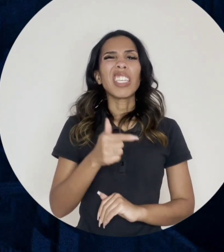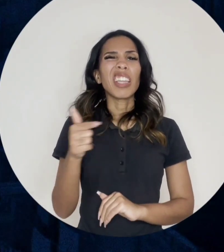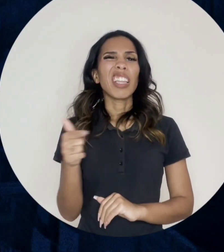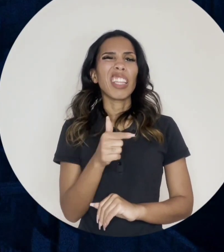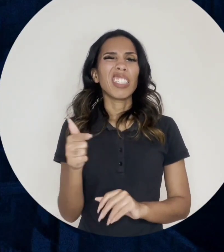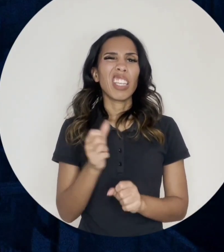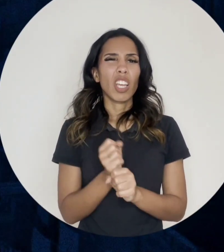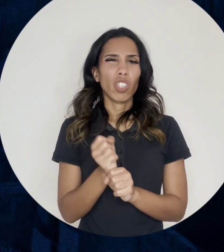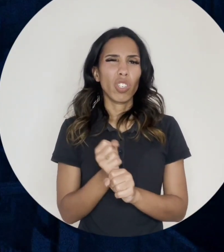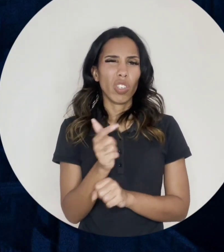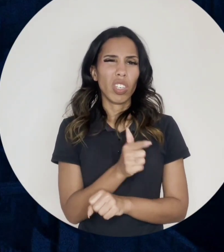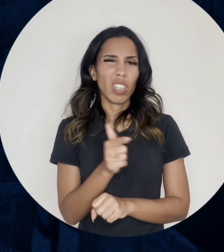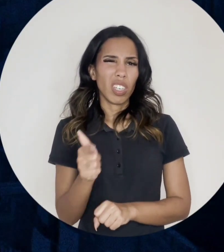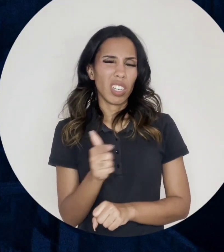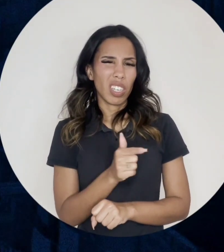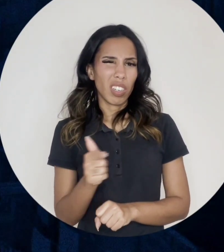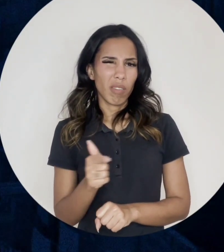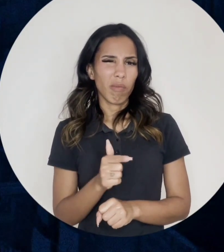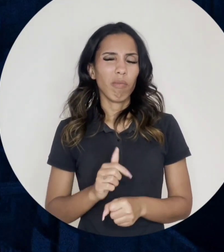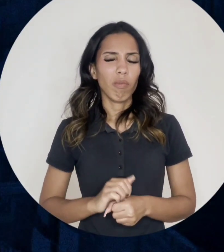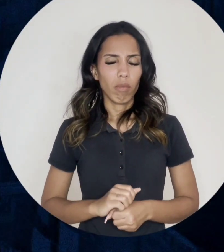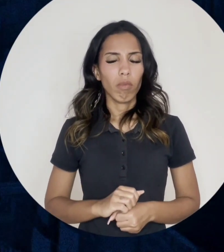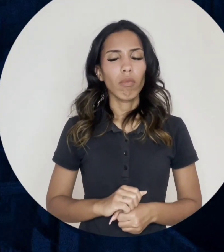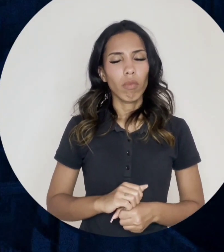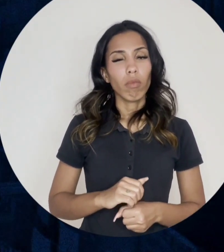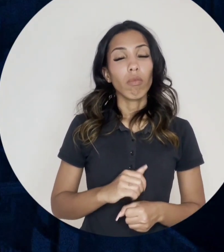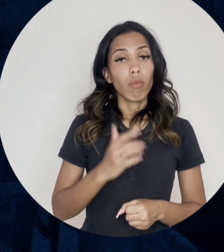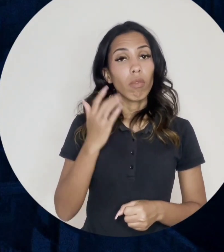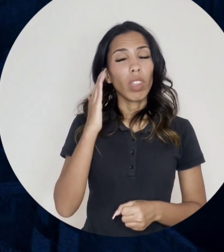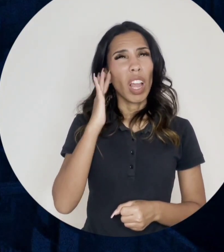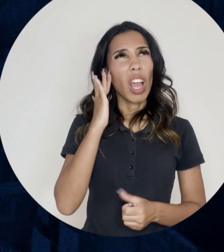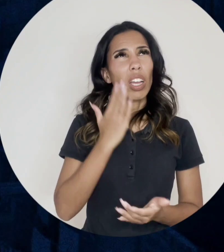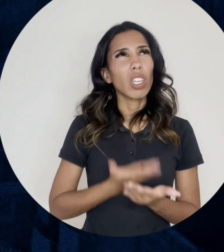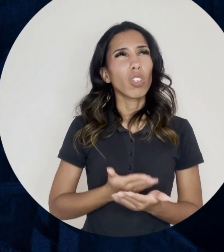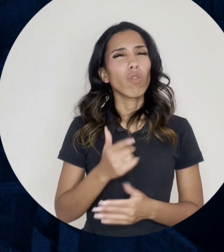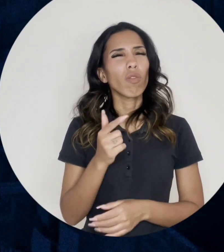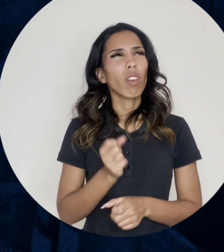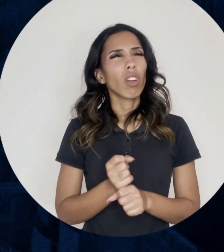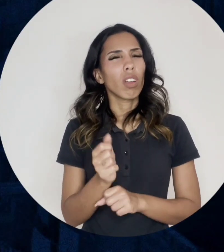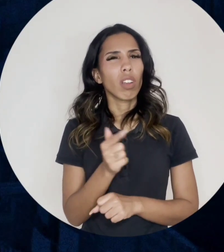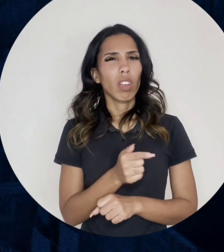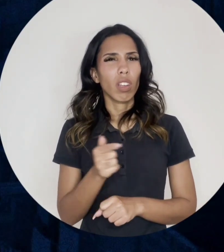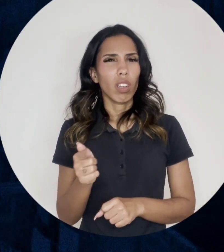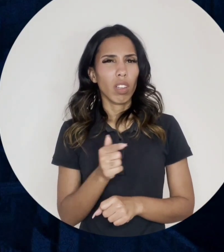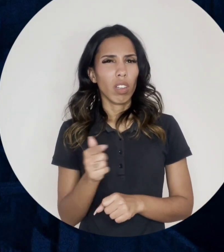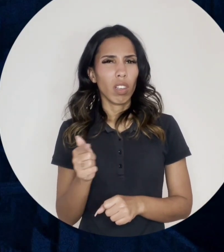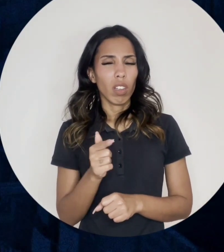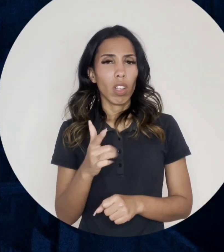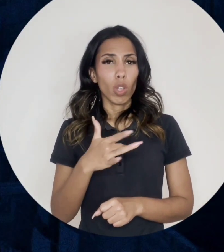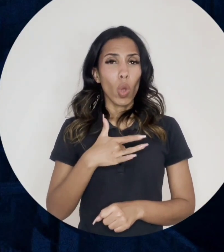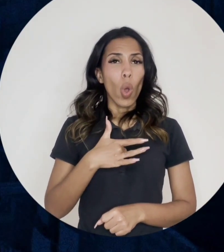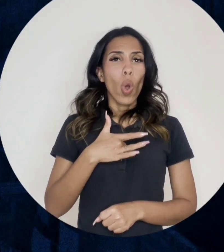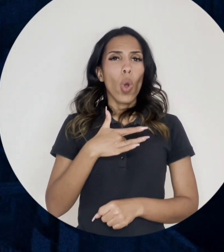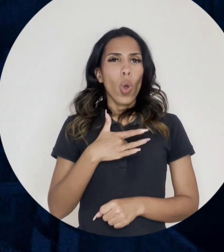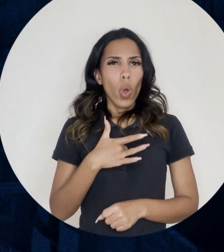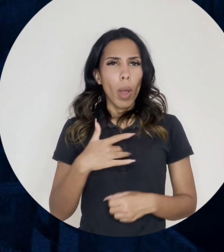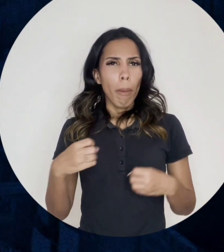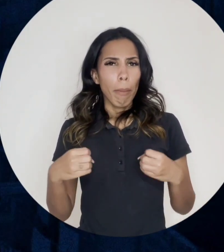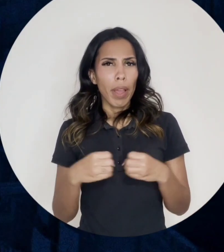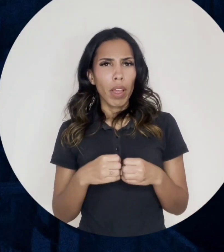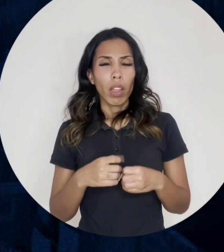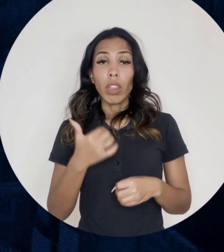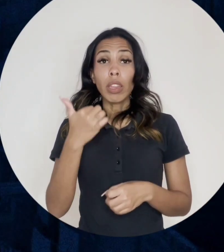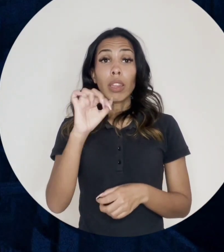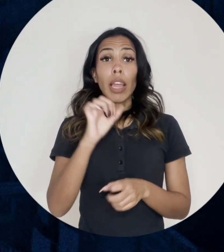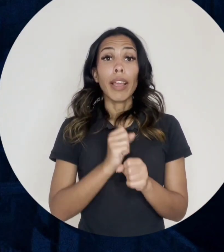77. Década de 70, né? Acho que foi 77. As duas foram próximas, essas tuberculoses, assim? Não,